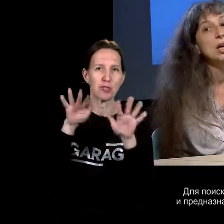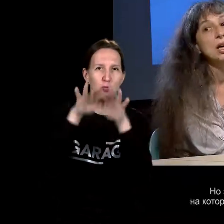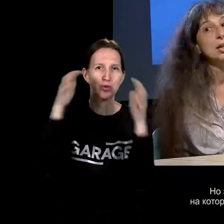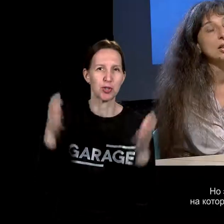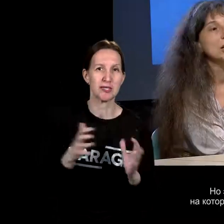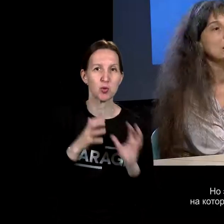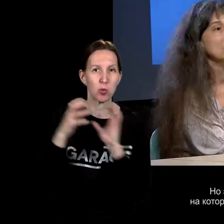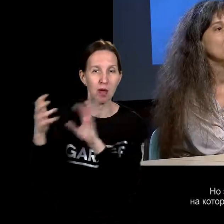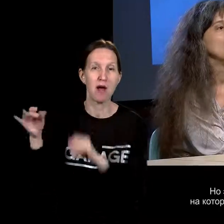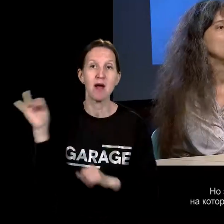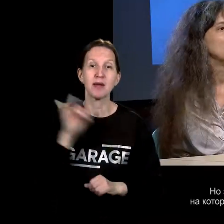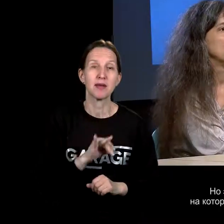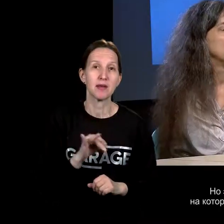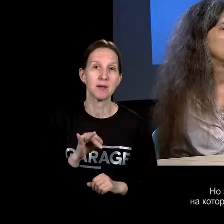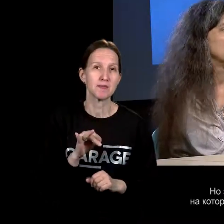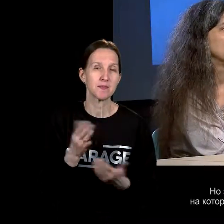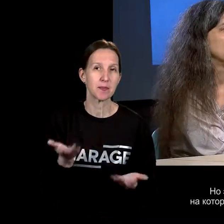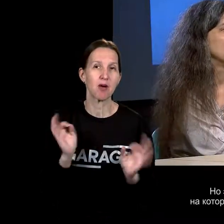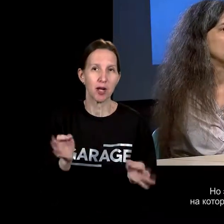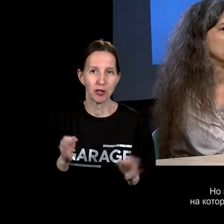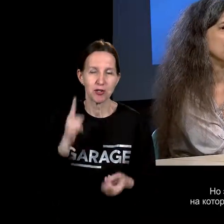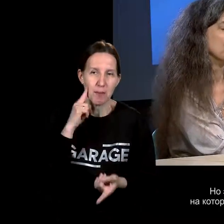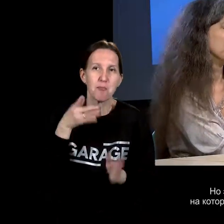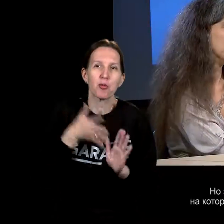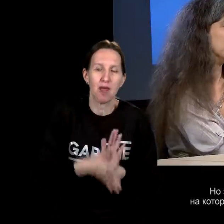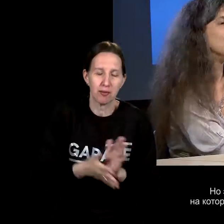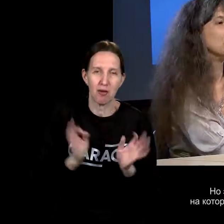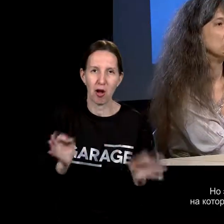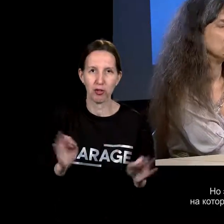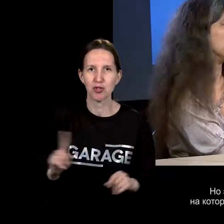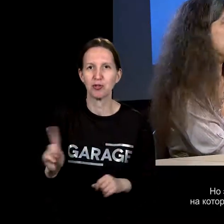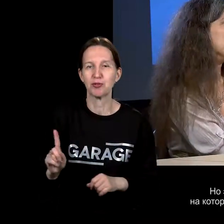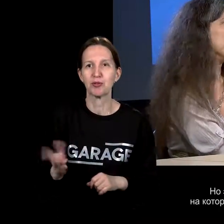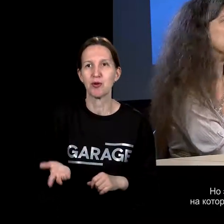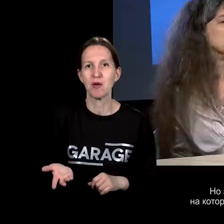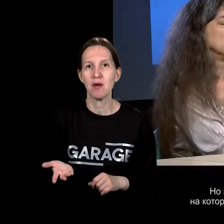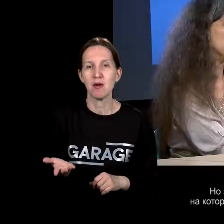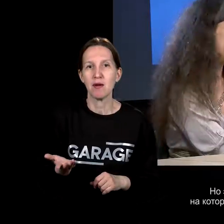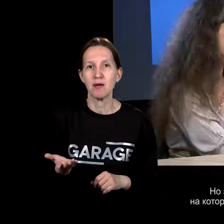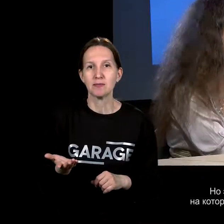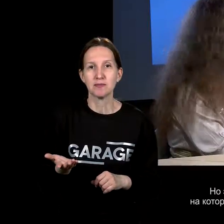создает. Но понятно, что как бы это действительно какой-то